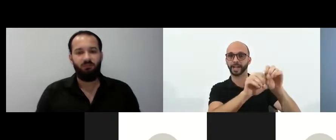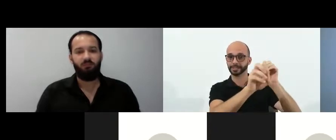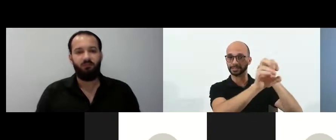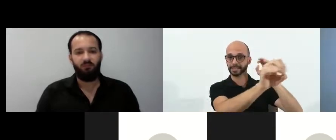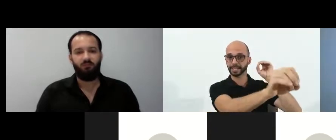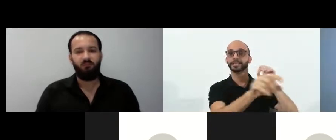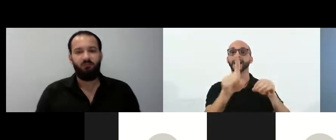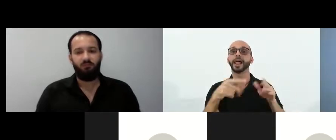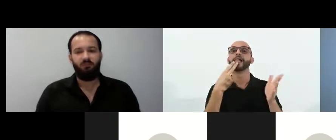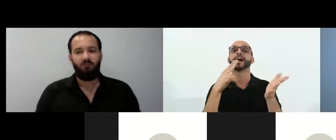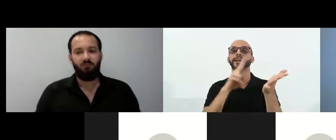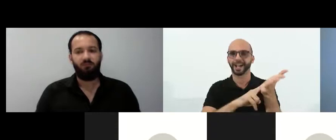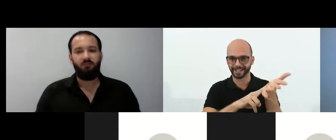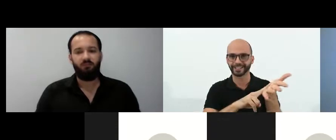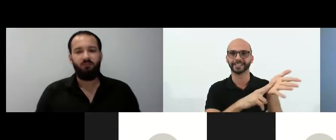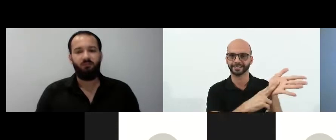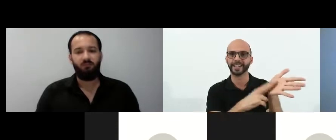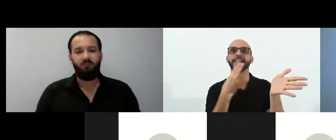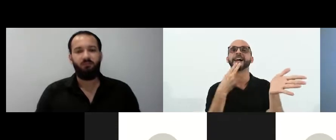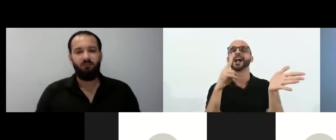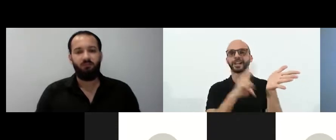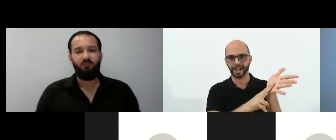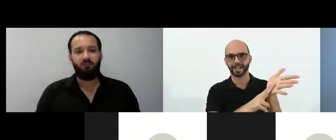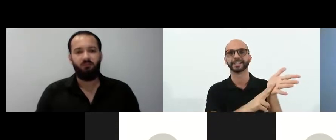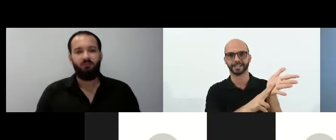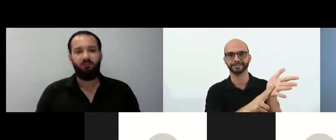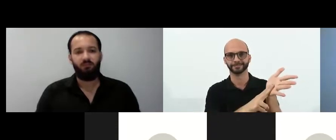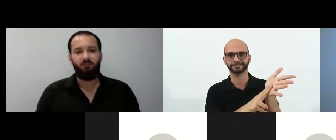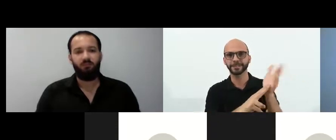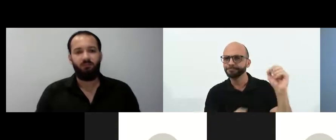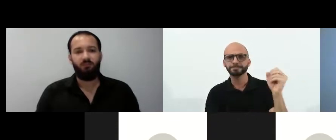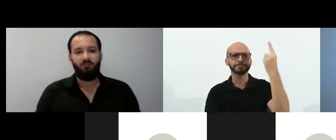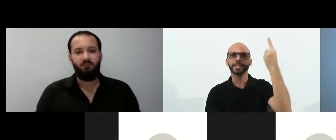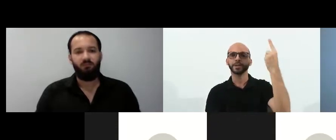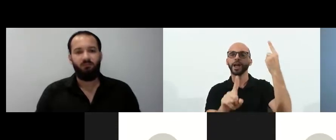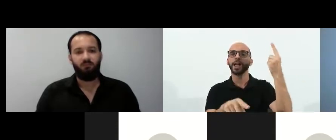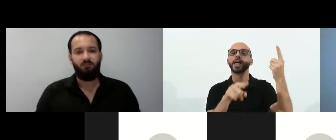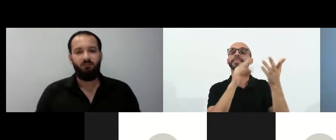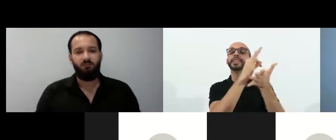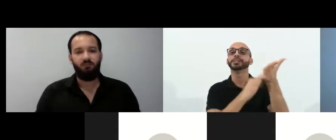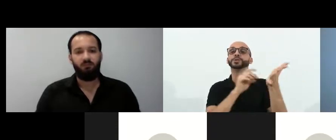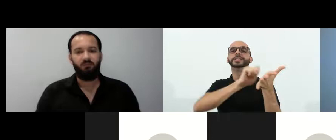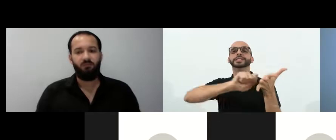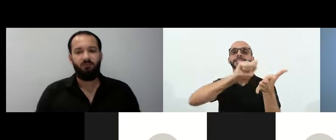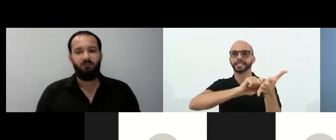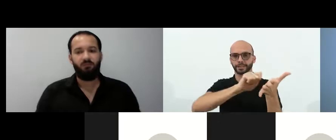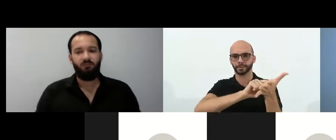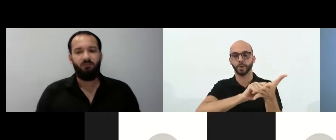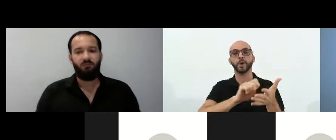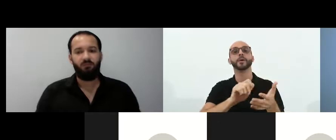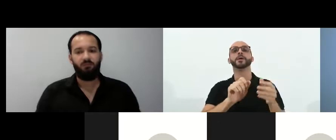que eles utilizavam à distância eram as cartas. Então, a